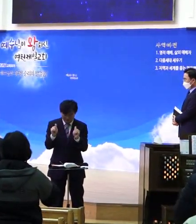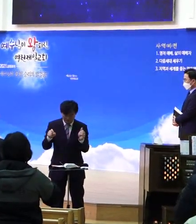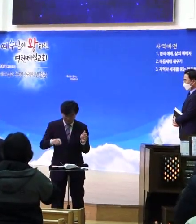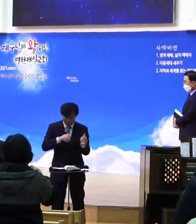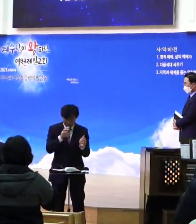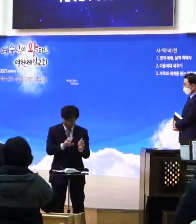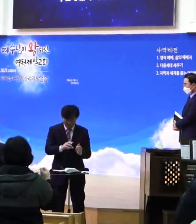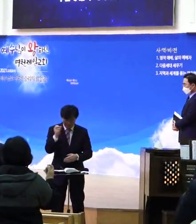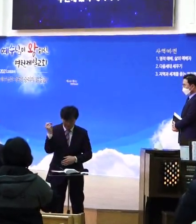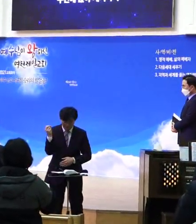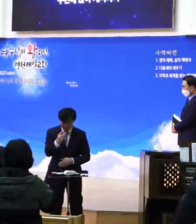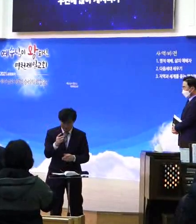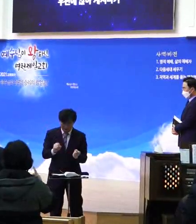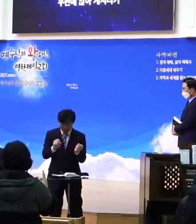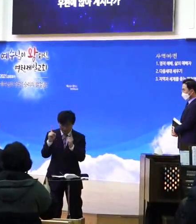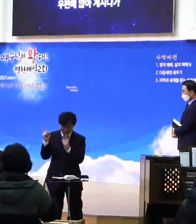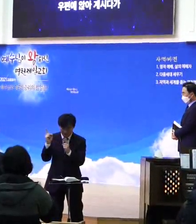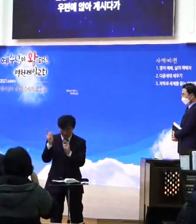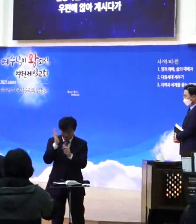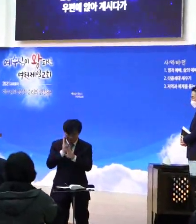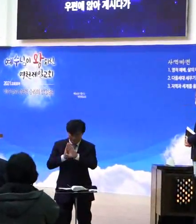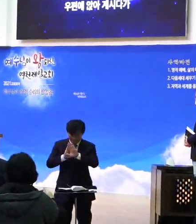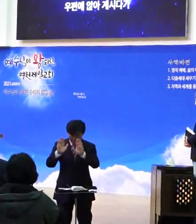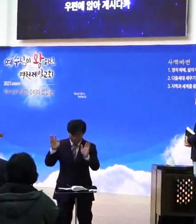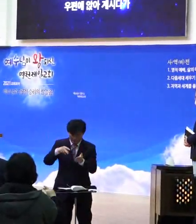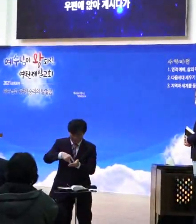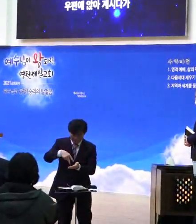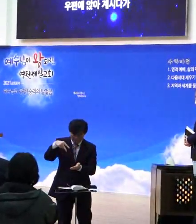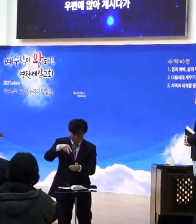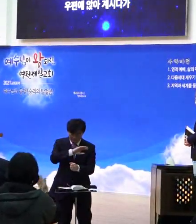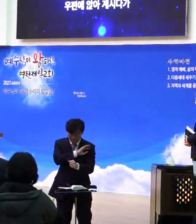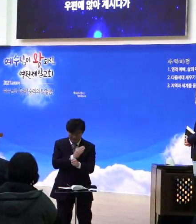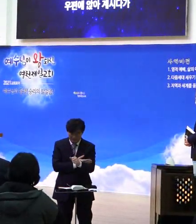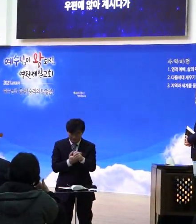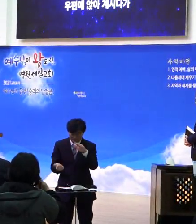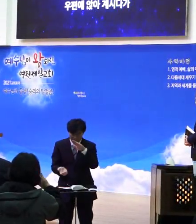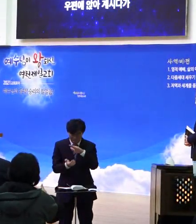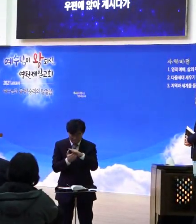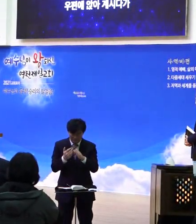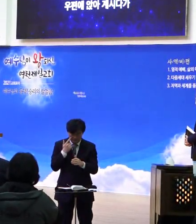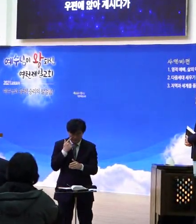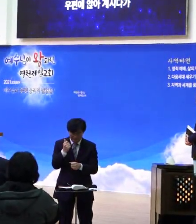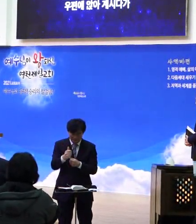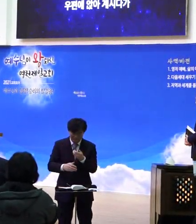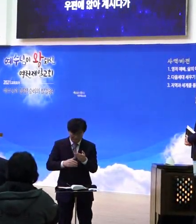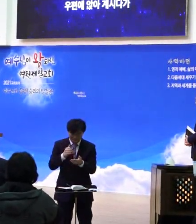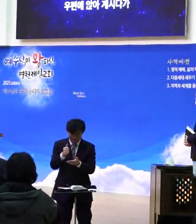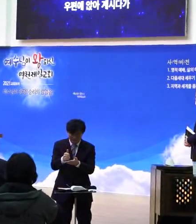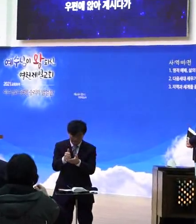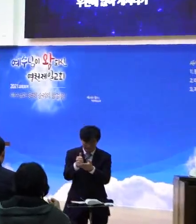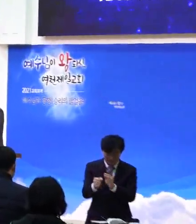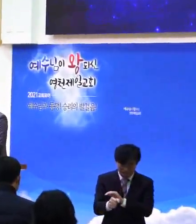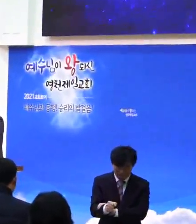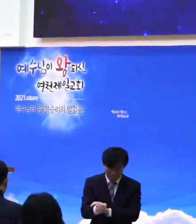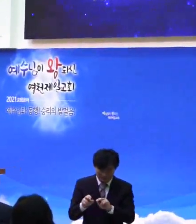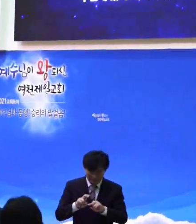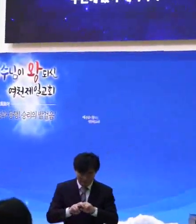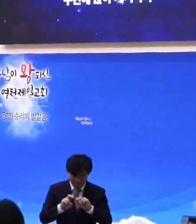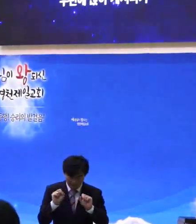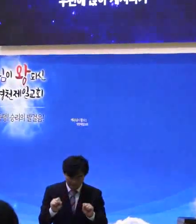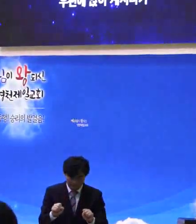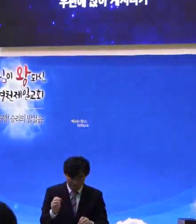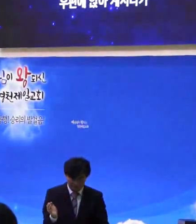만에 죽은 자 가운데서 다시 살아나셨으며 하늘에 오르시어 전능하신 아버지 하나님